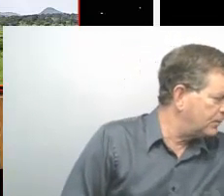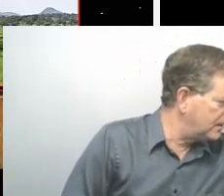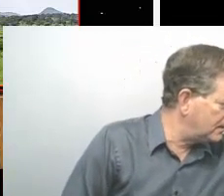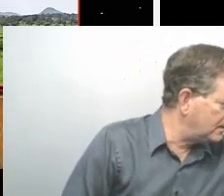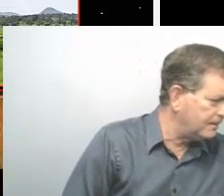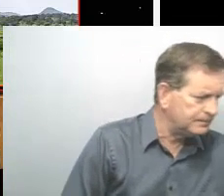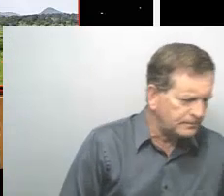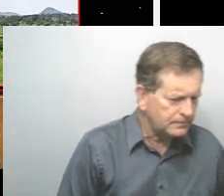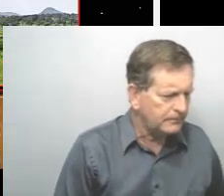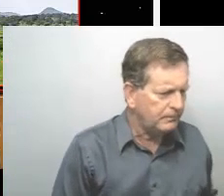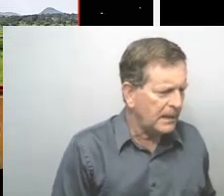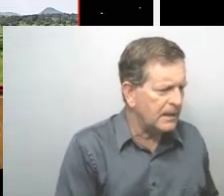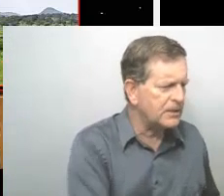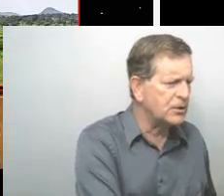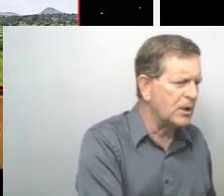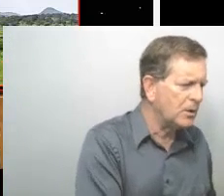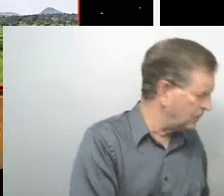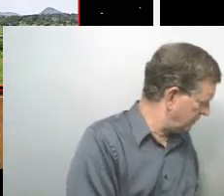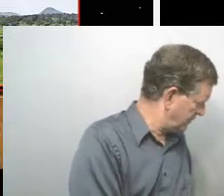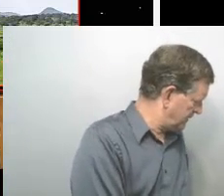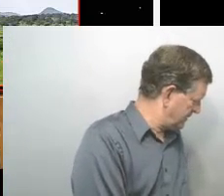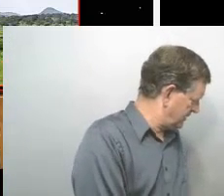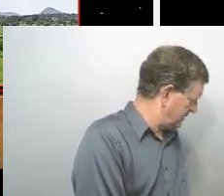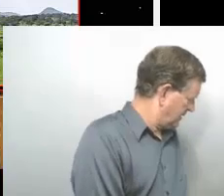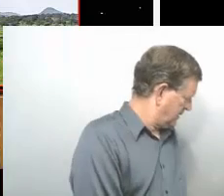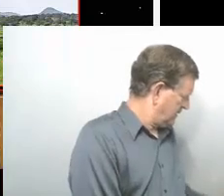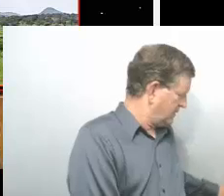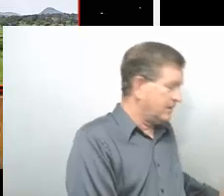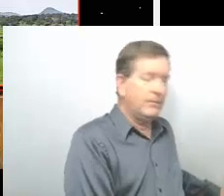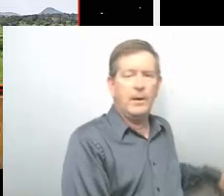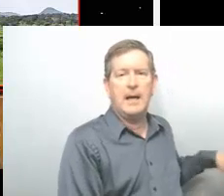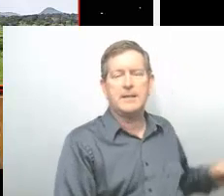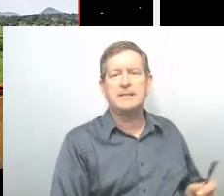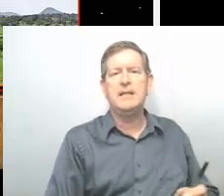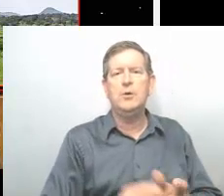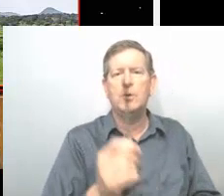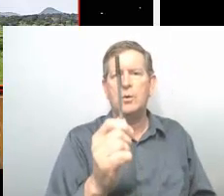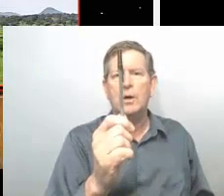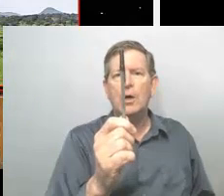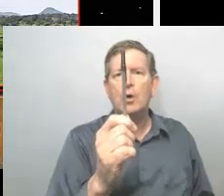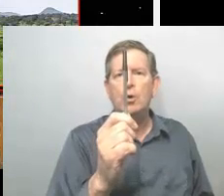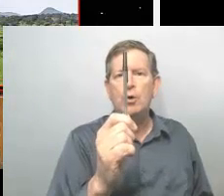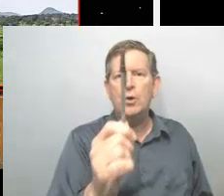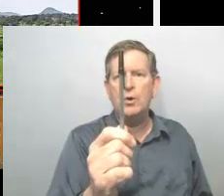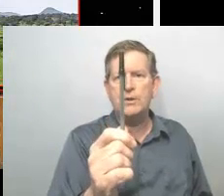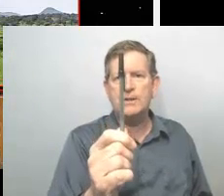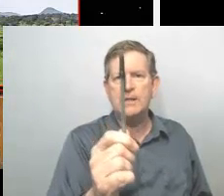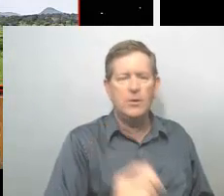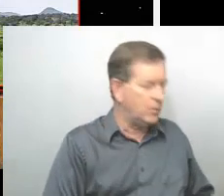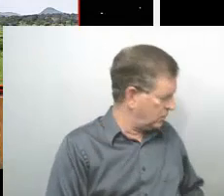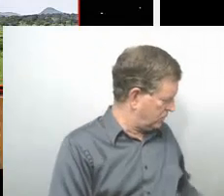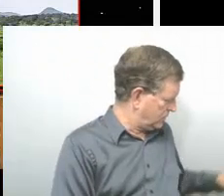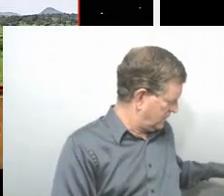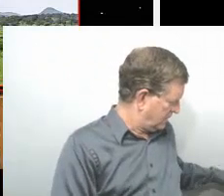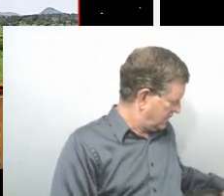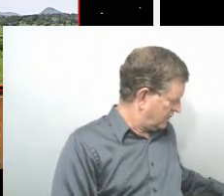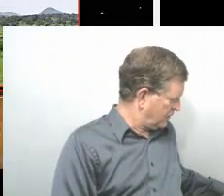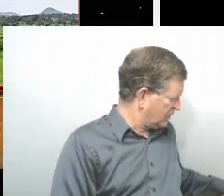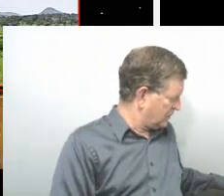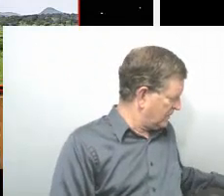Et puis, qu'est-ce que j'ai encore ici? Voilà, stylo, le